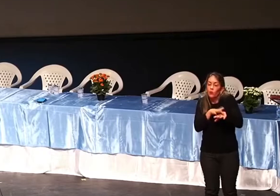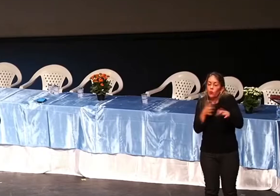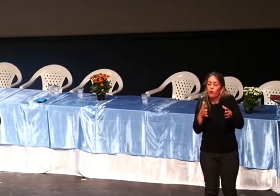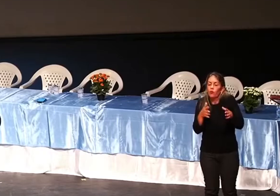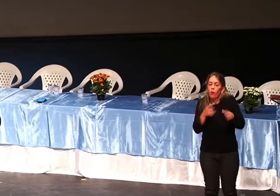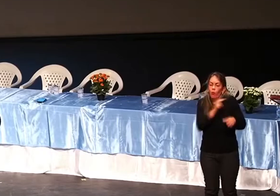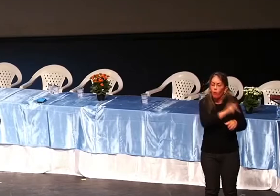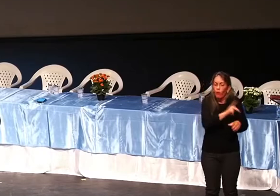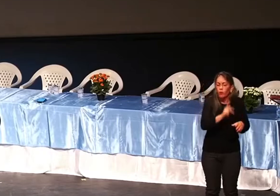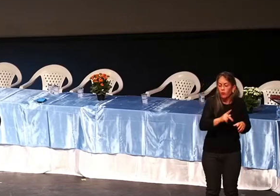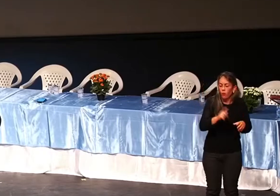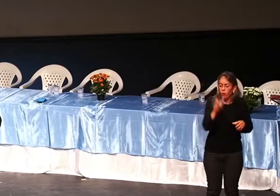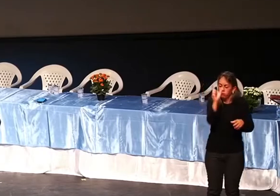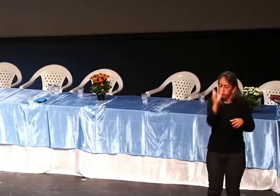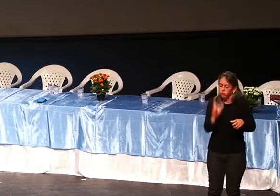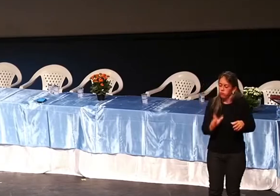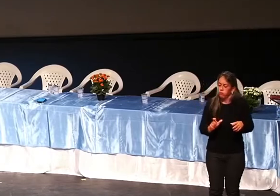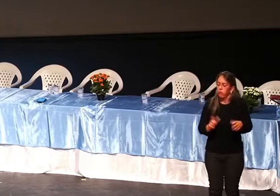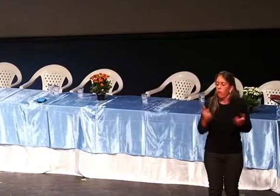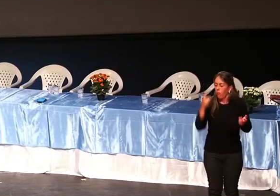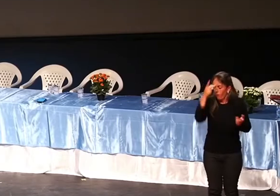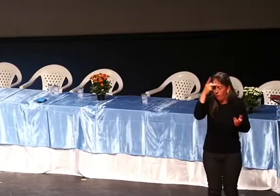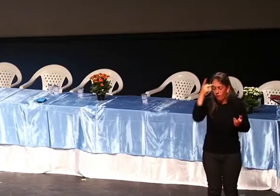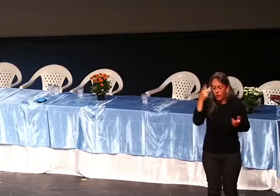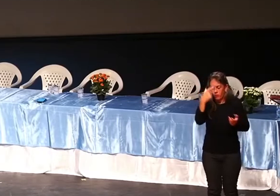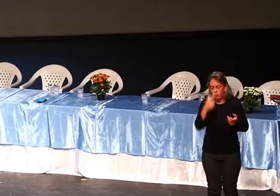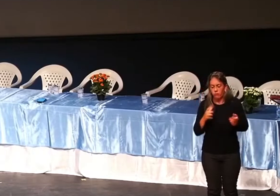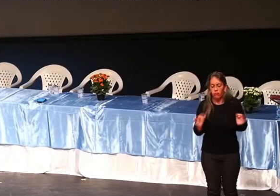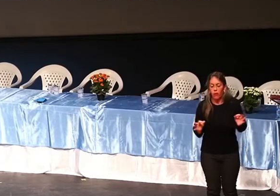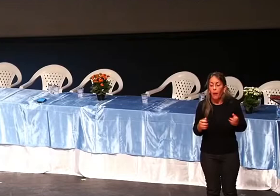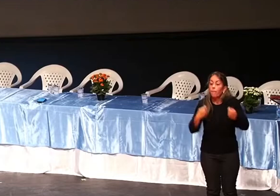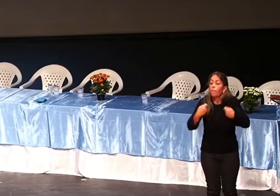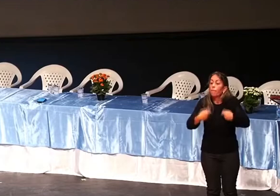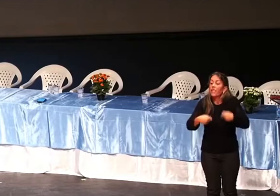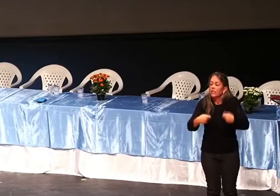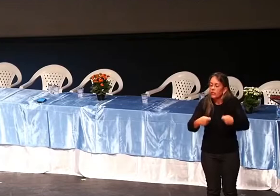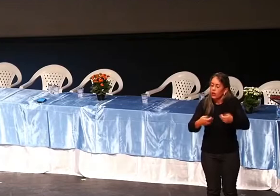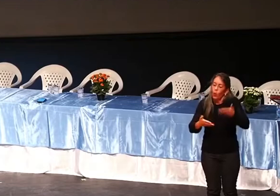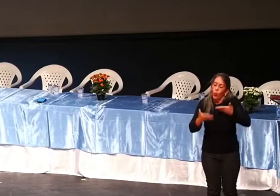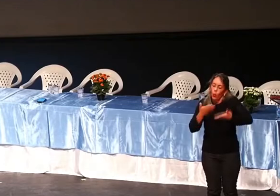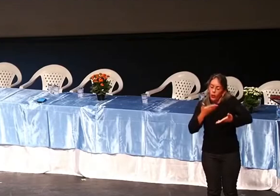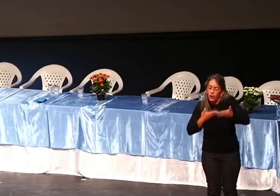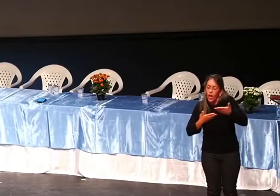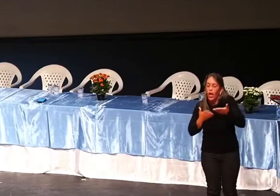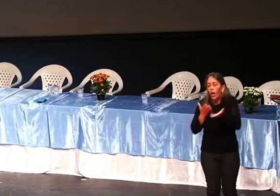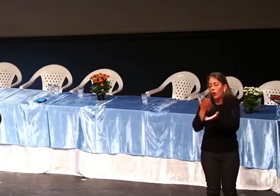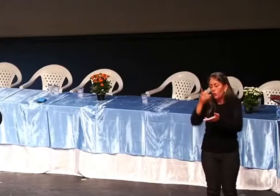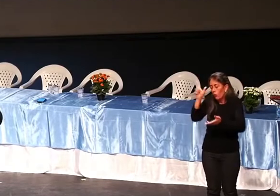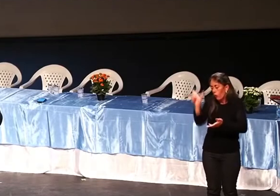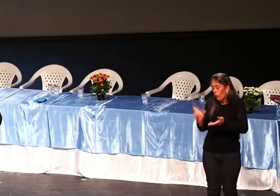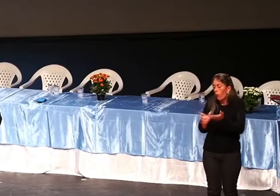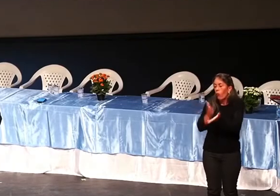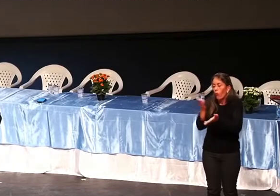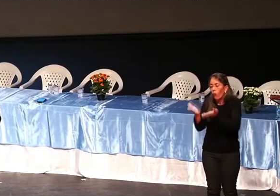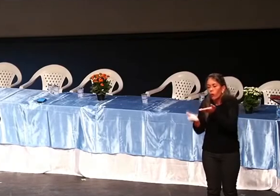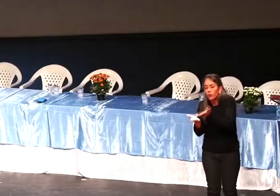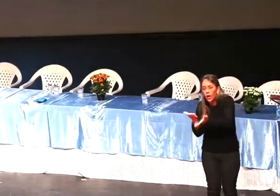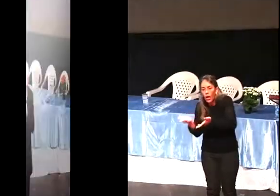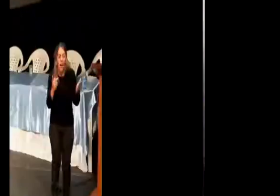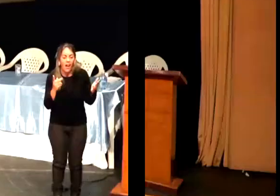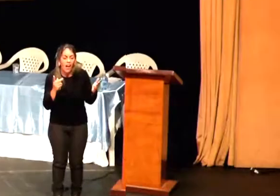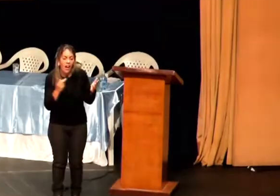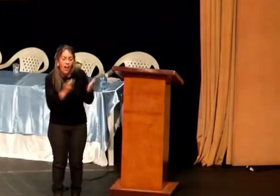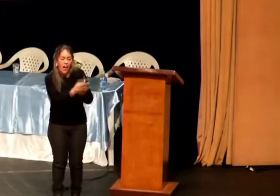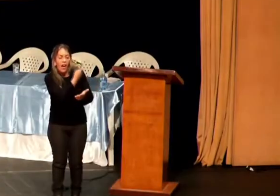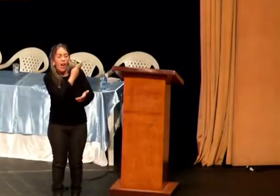humano. E todo mundo precisa de um cuidado. E essa palestra de abertura é um cuidado, um amor por